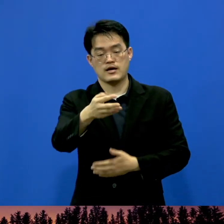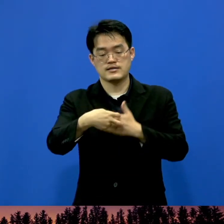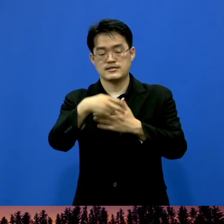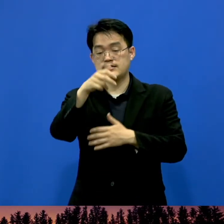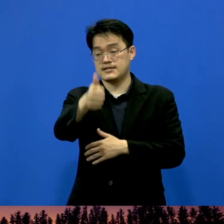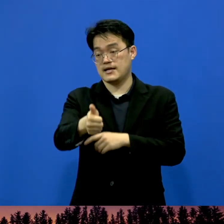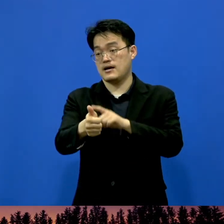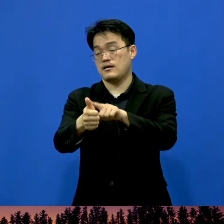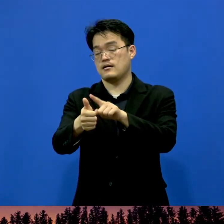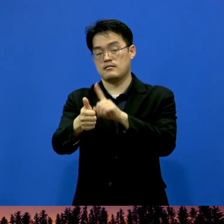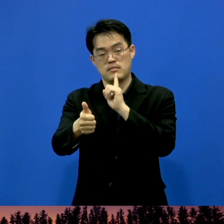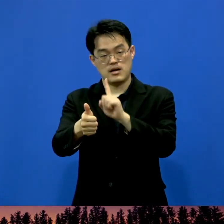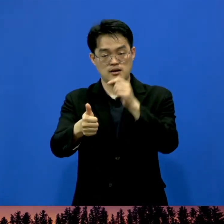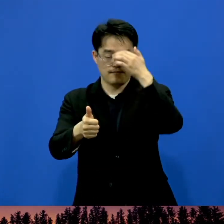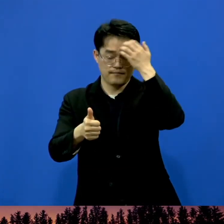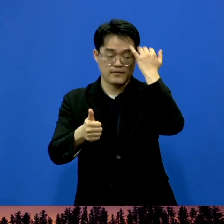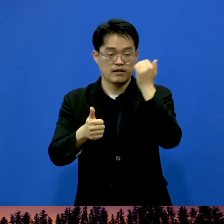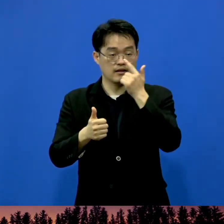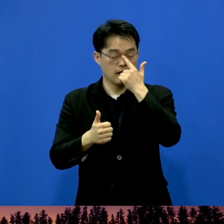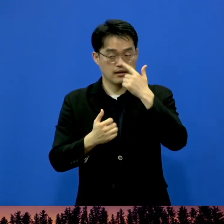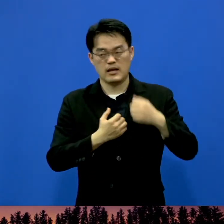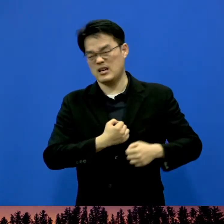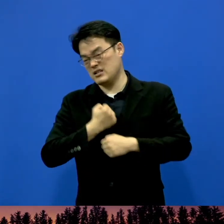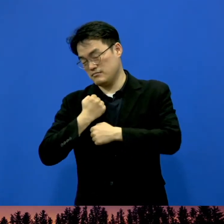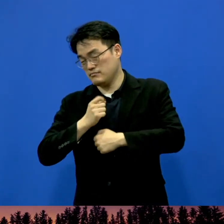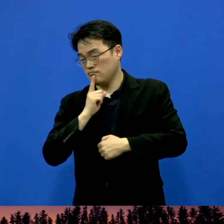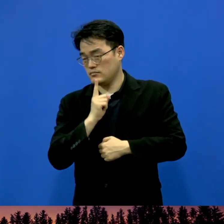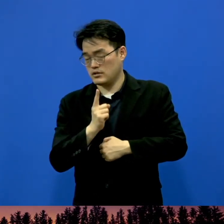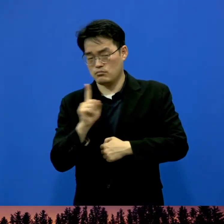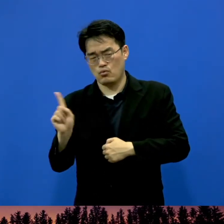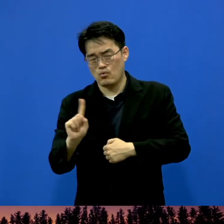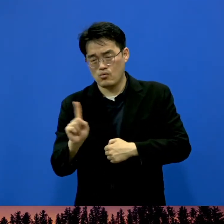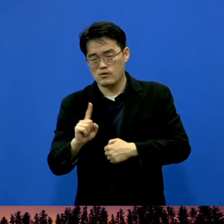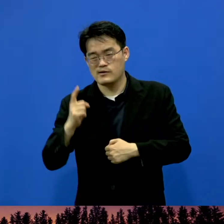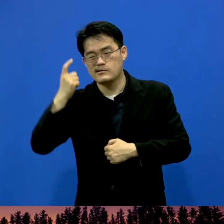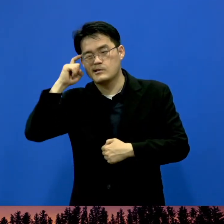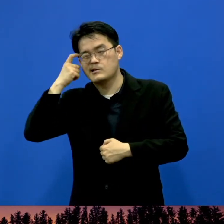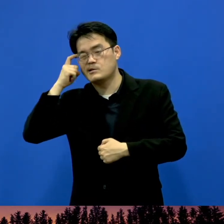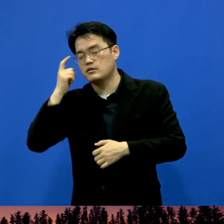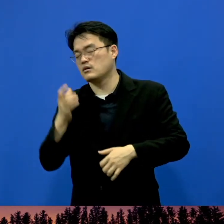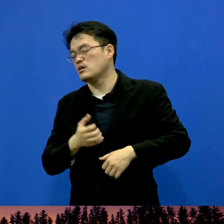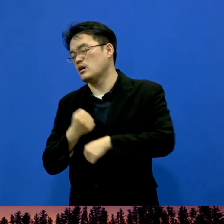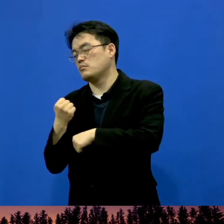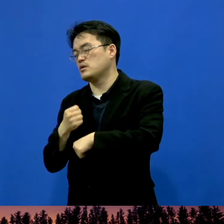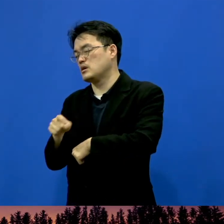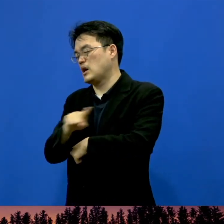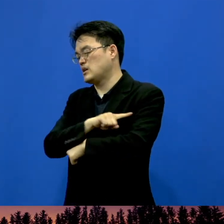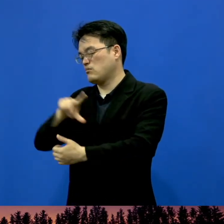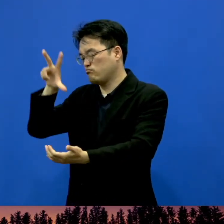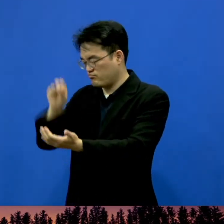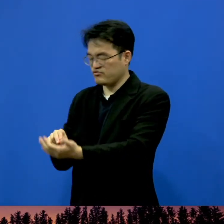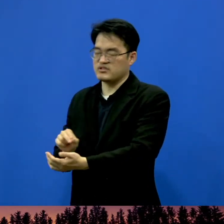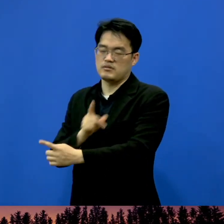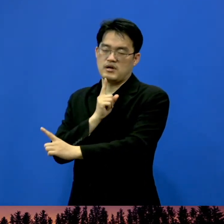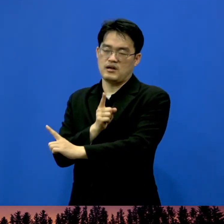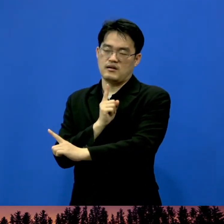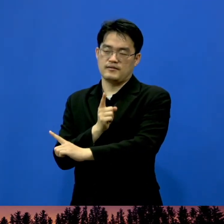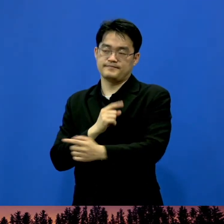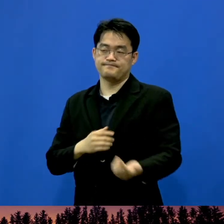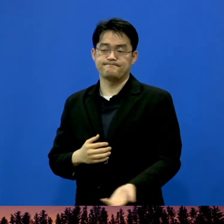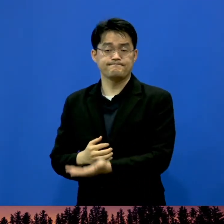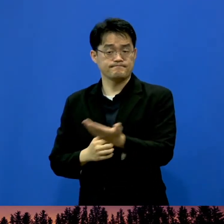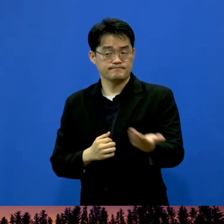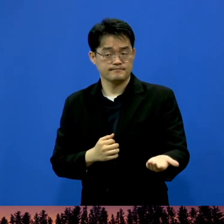이제 정신과 의사가 얘기하는데 가장 무서운 것 중에 하나가 뭐냐? 생각의 게으름입니다. 생각의 게으름. 여러분